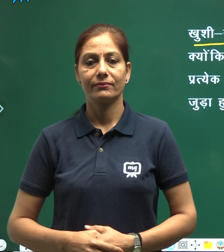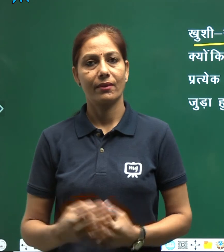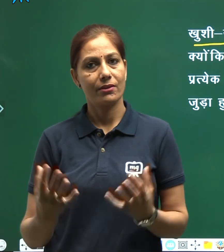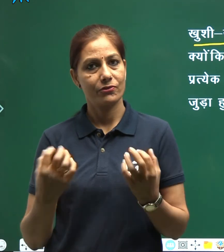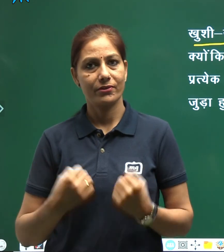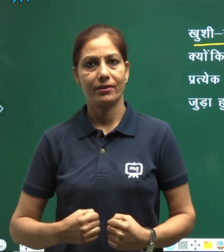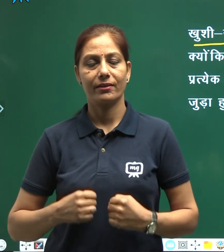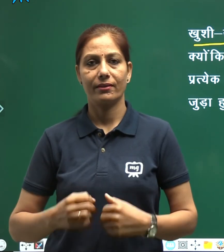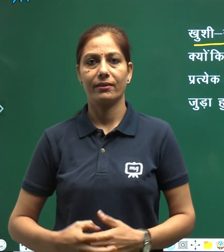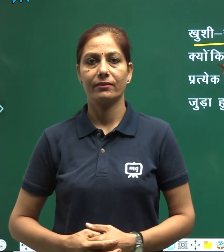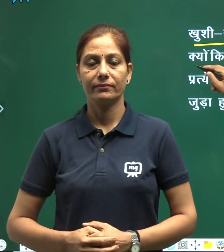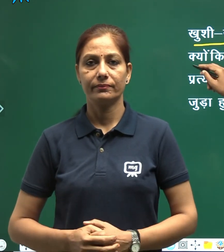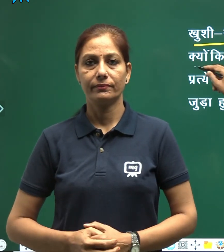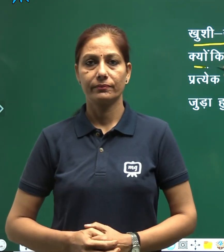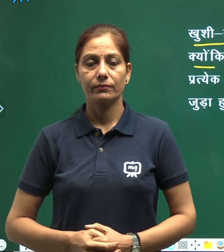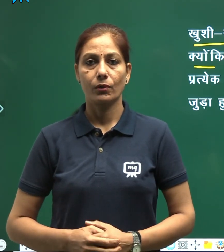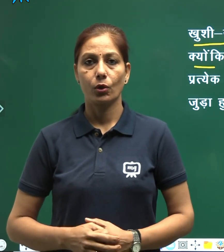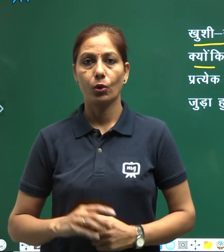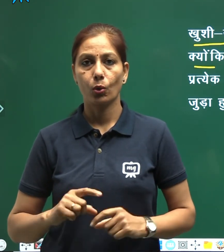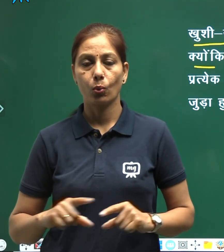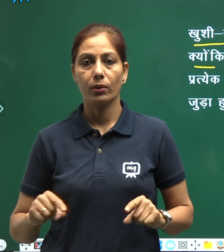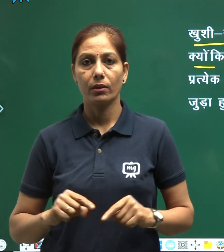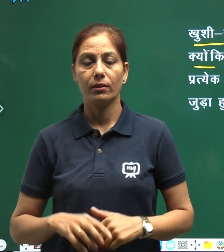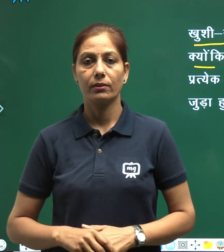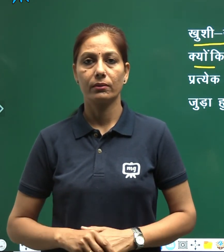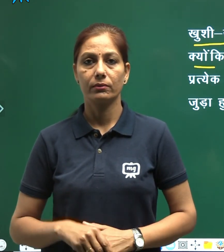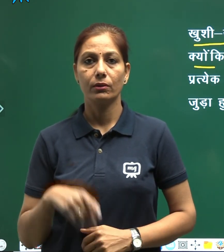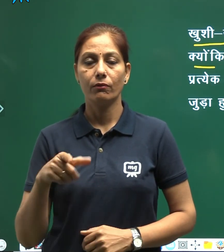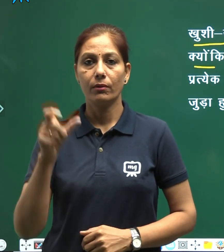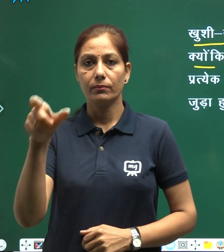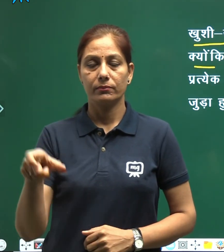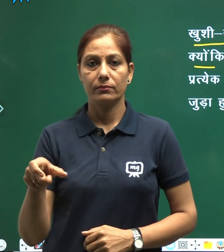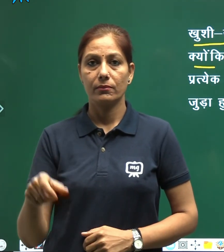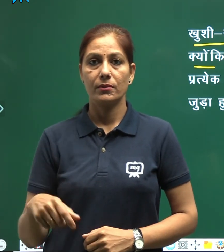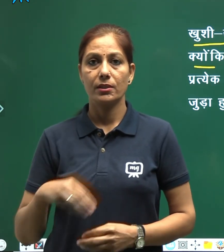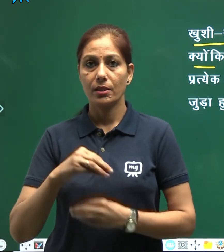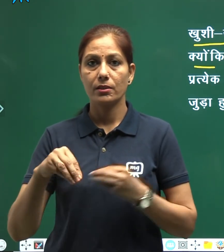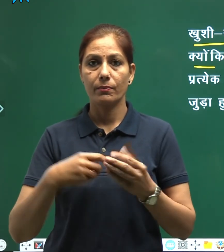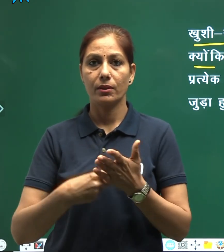स्वीकार करता है क्योंकि वह इनसे संबंधित